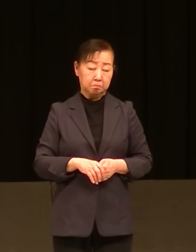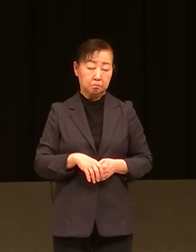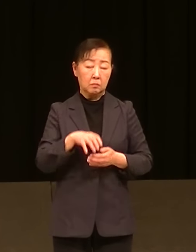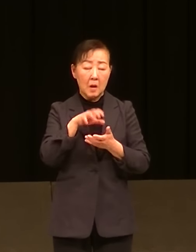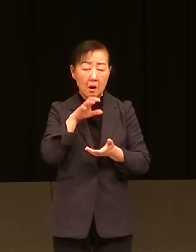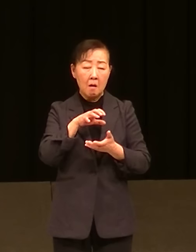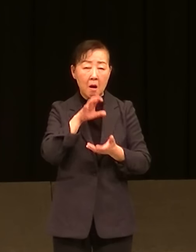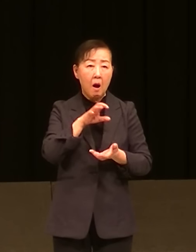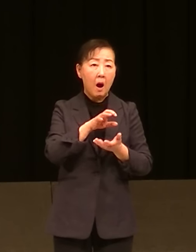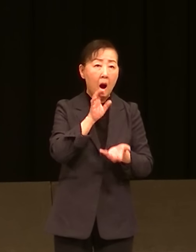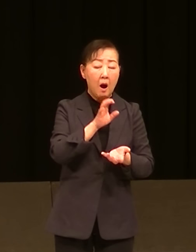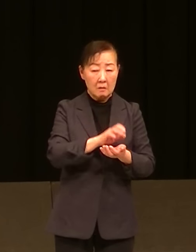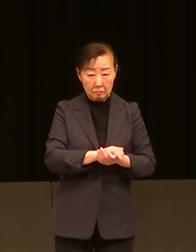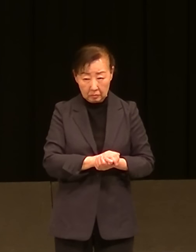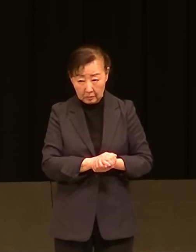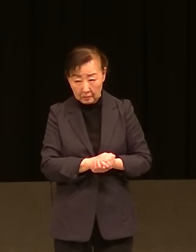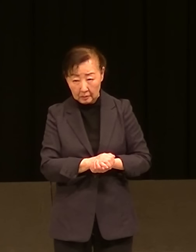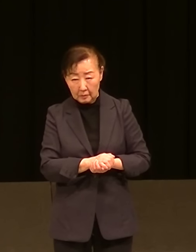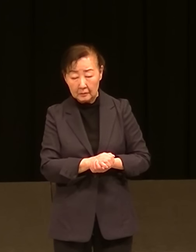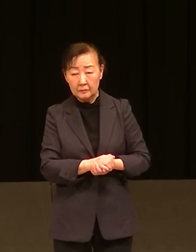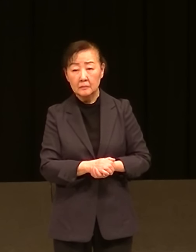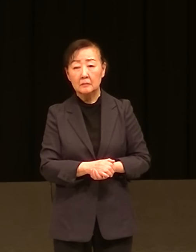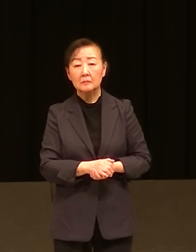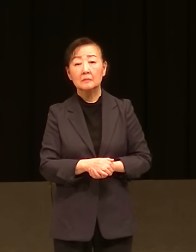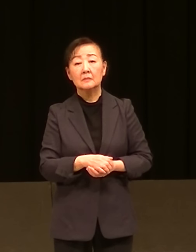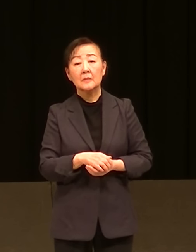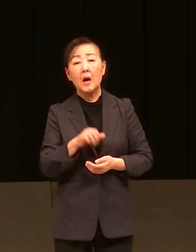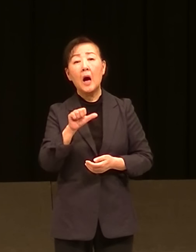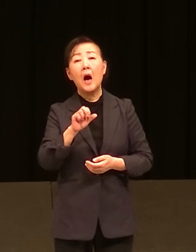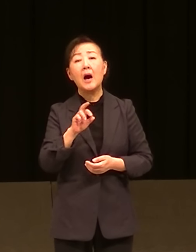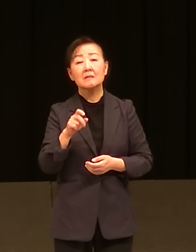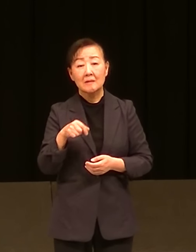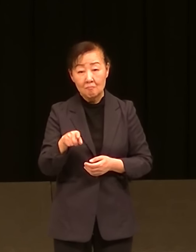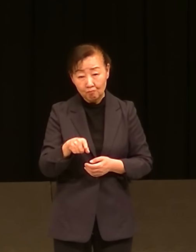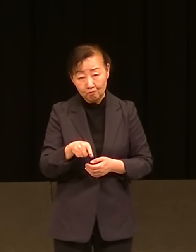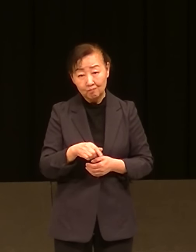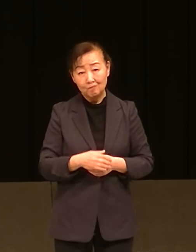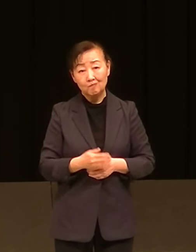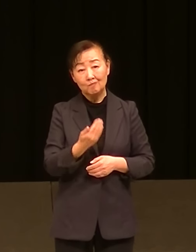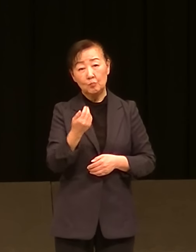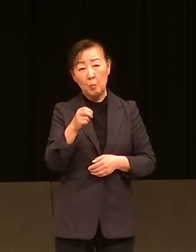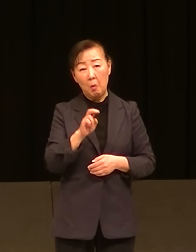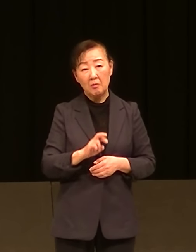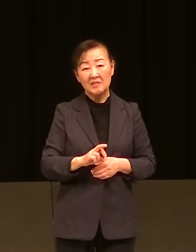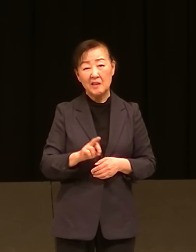というかですね、というかまず最初に唖然が来てですね、次に呆